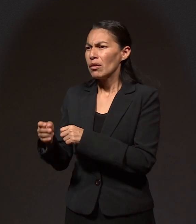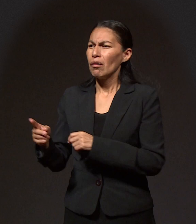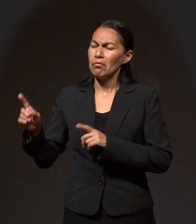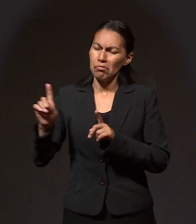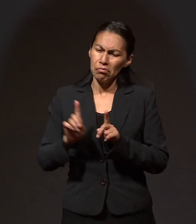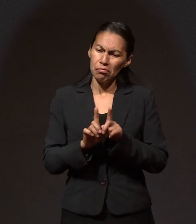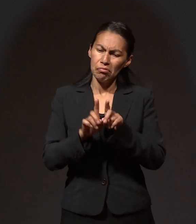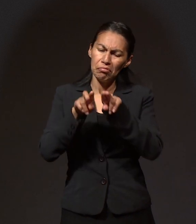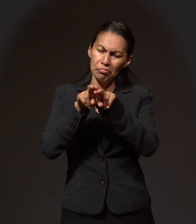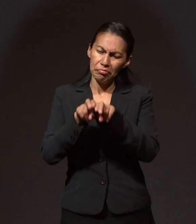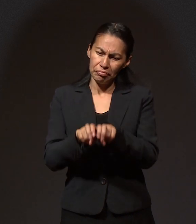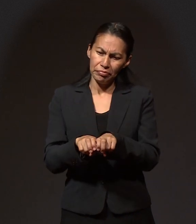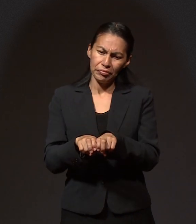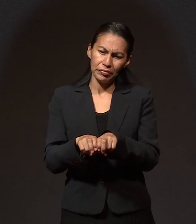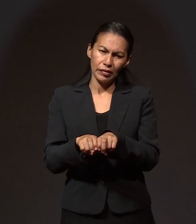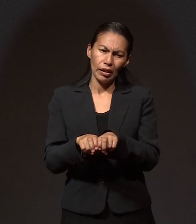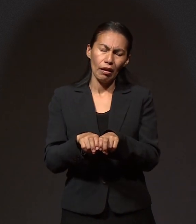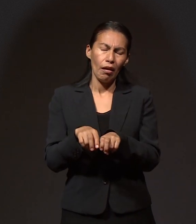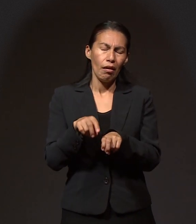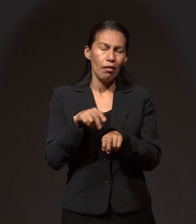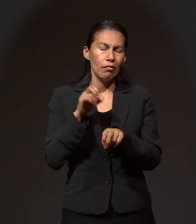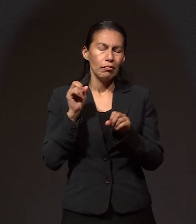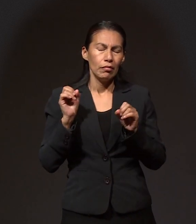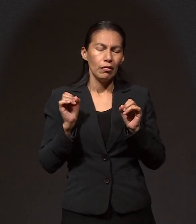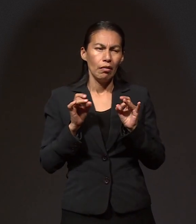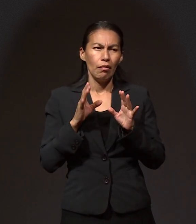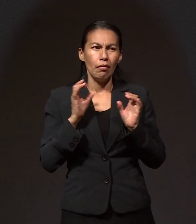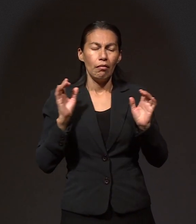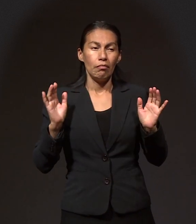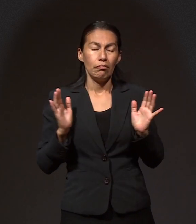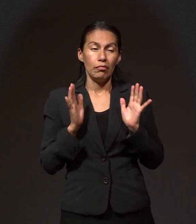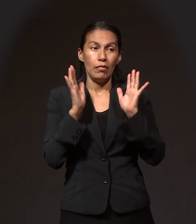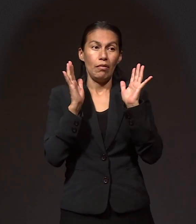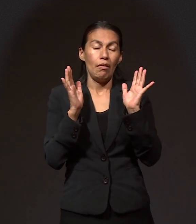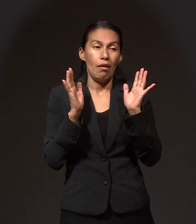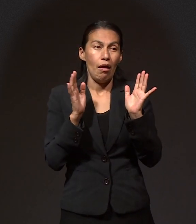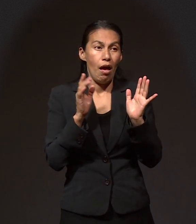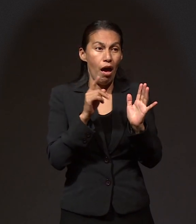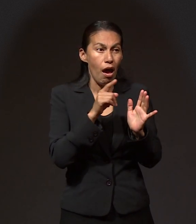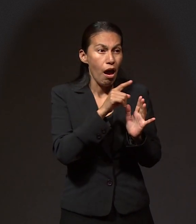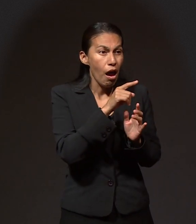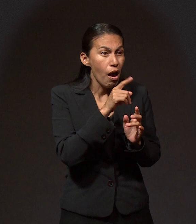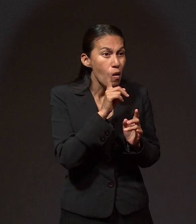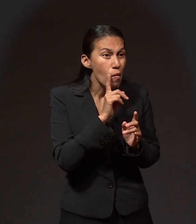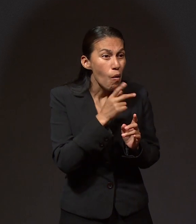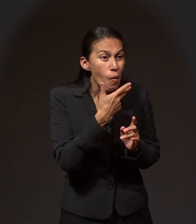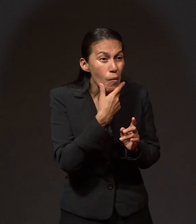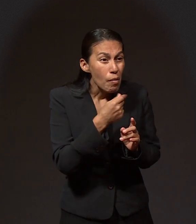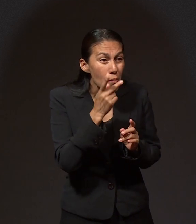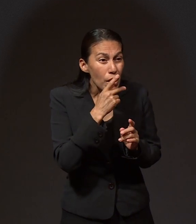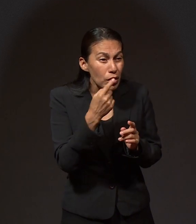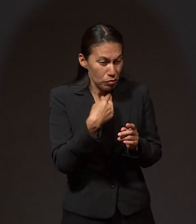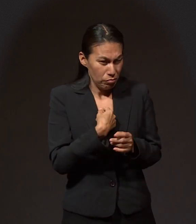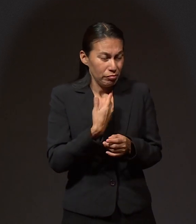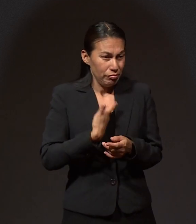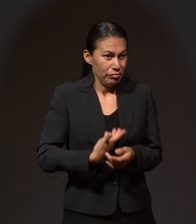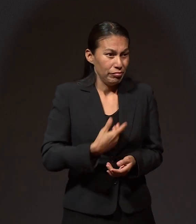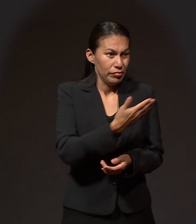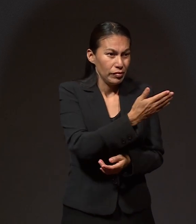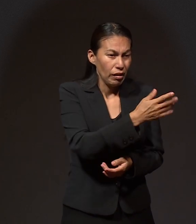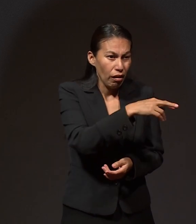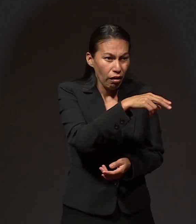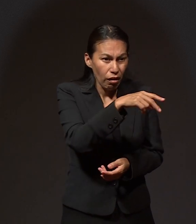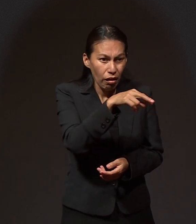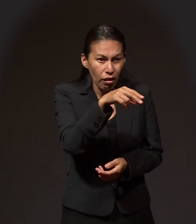el sueño, cómo iba vestido y que el pastor me estaba traduciendo. Se miraron, mamá, quiere decir que Dios preparó todo